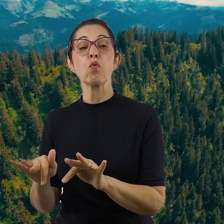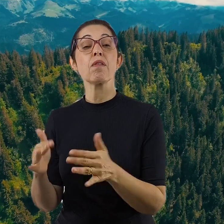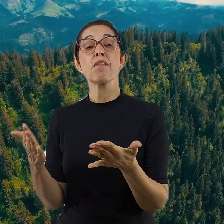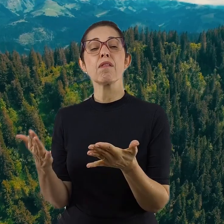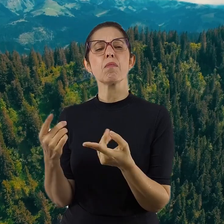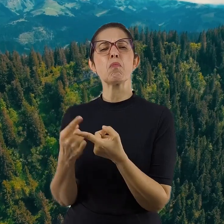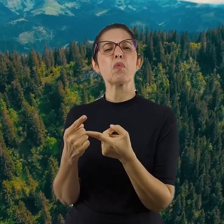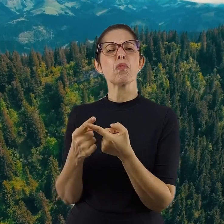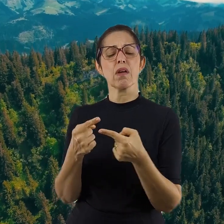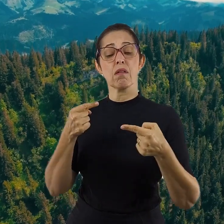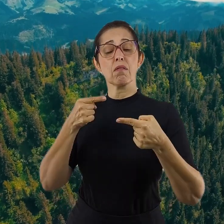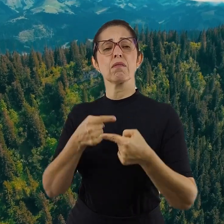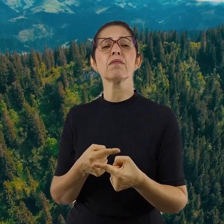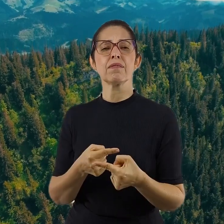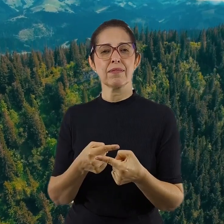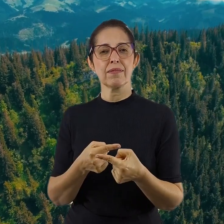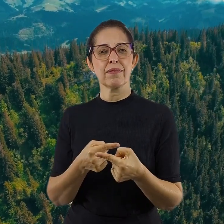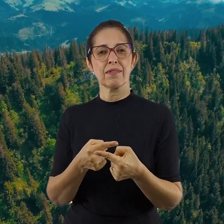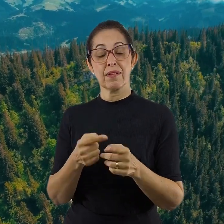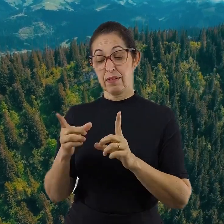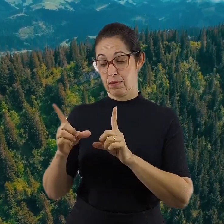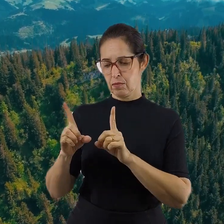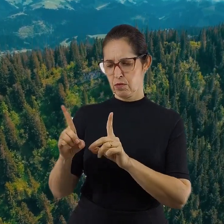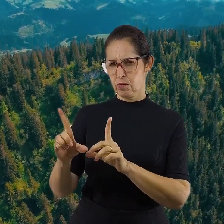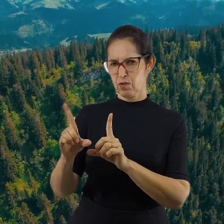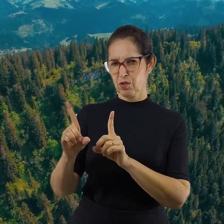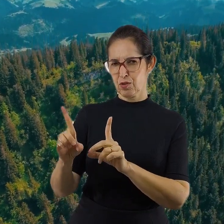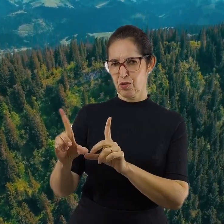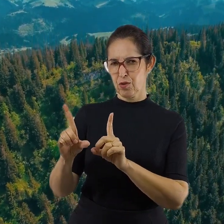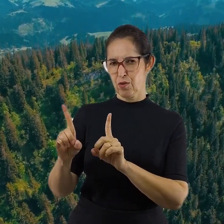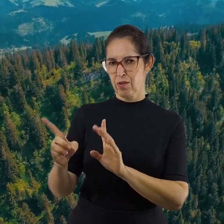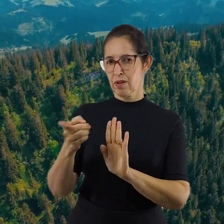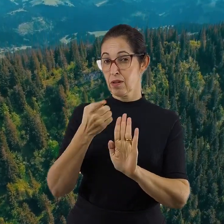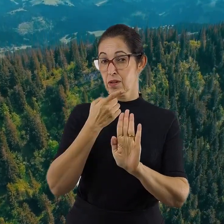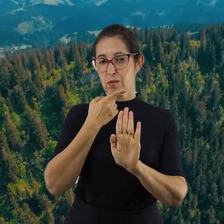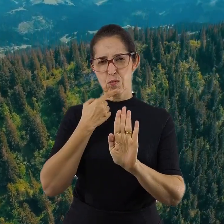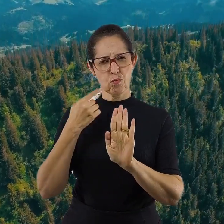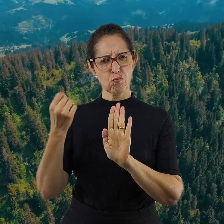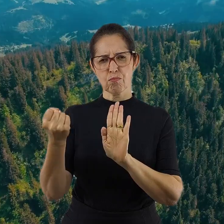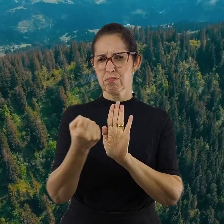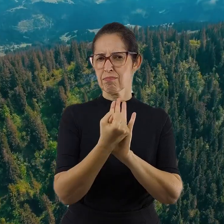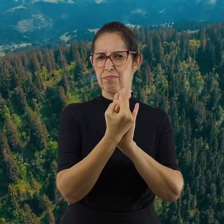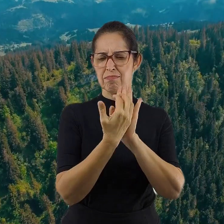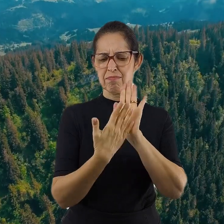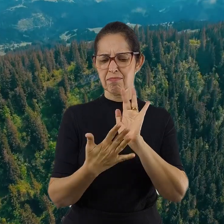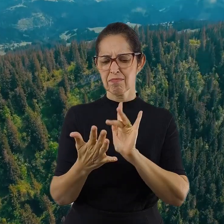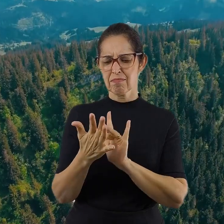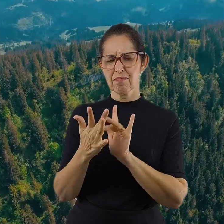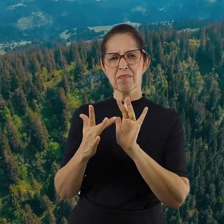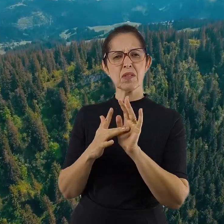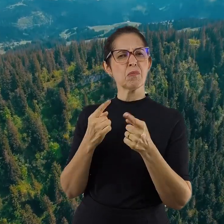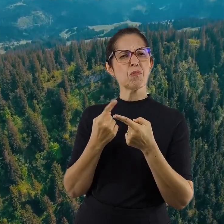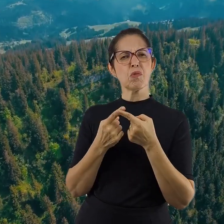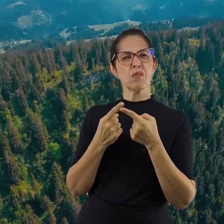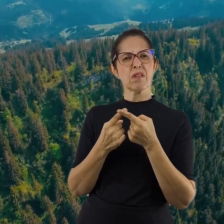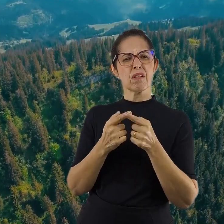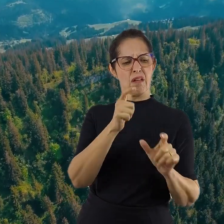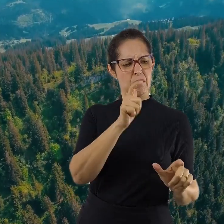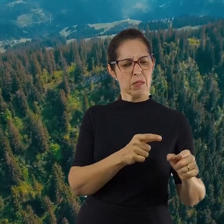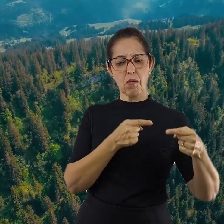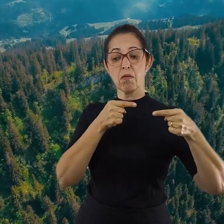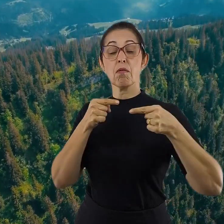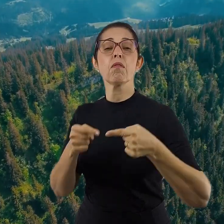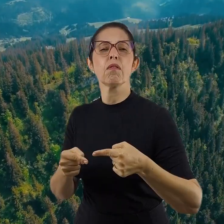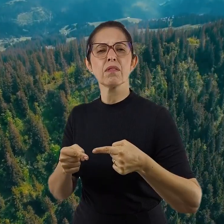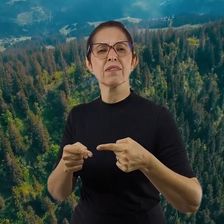Por que a oposição a esta doutrina? Por que o ataque a esta doutrina?